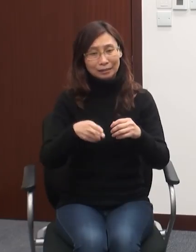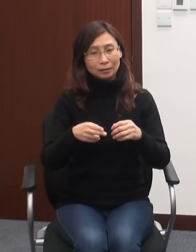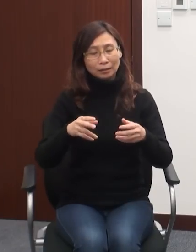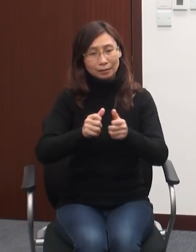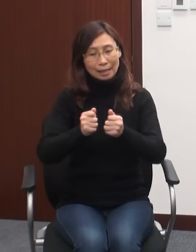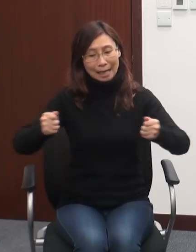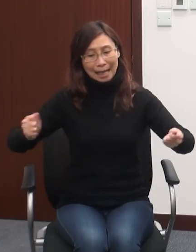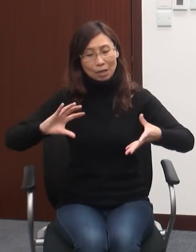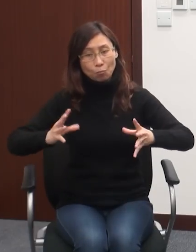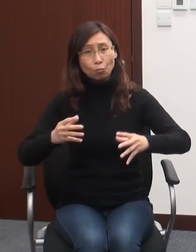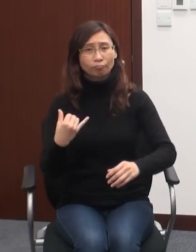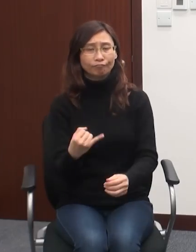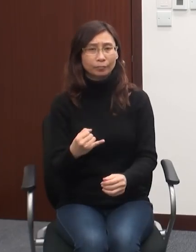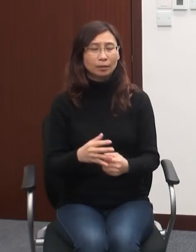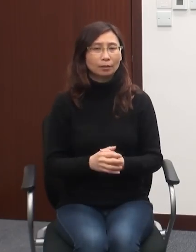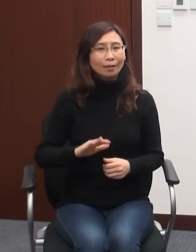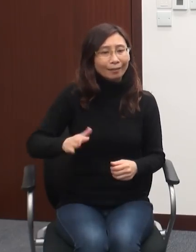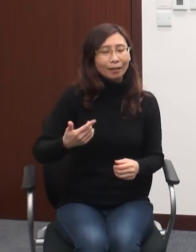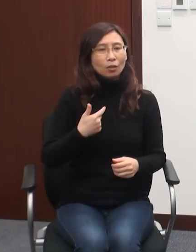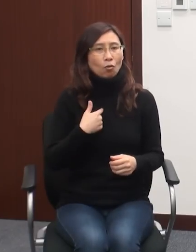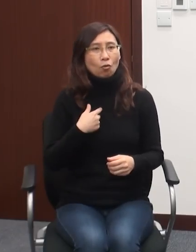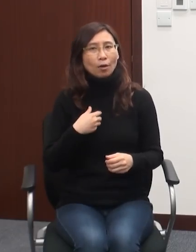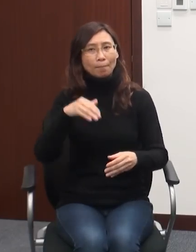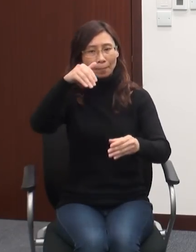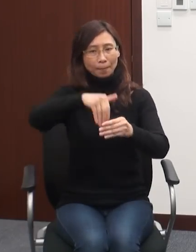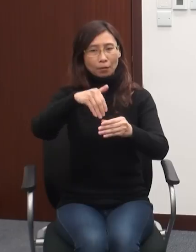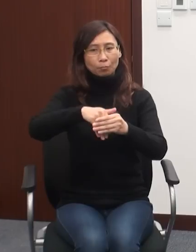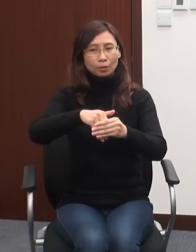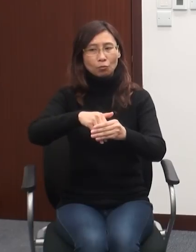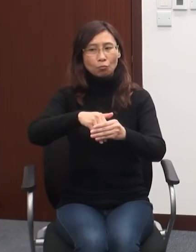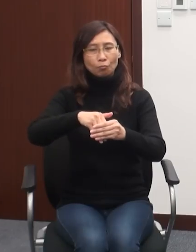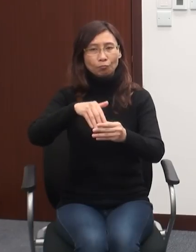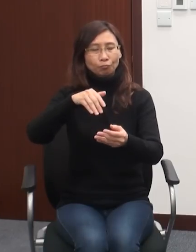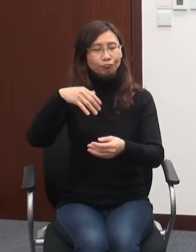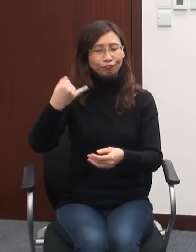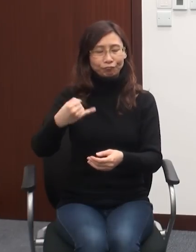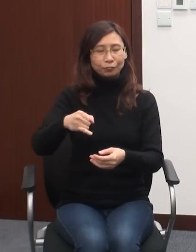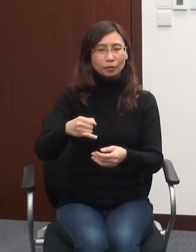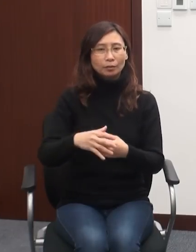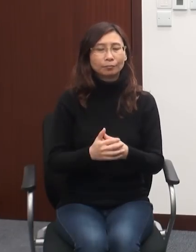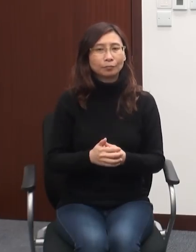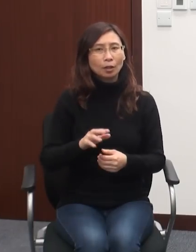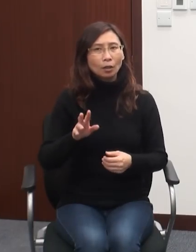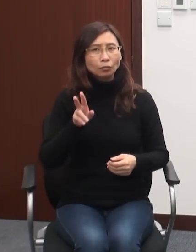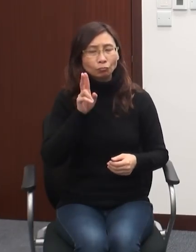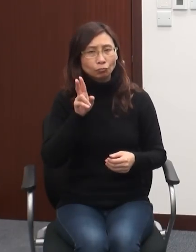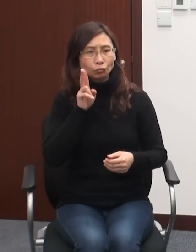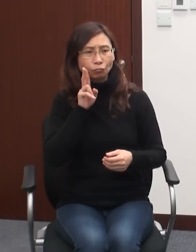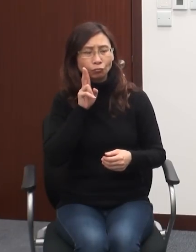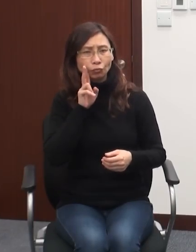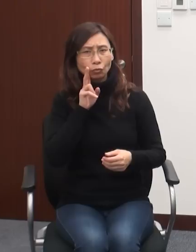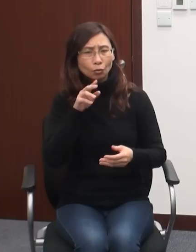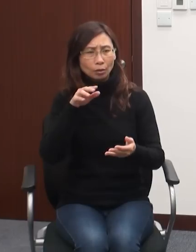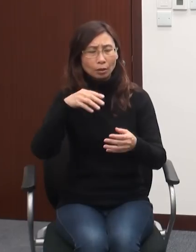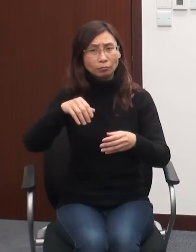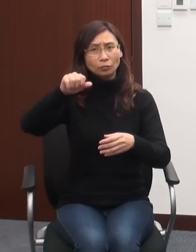係啊！不過你姿態上面，其實起碼總之就話我投票否決你財政預算案都係一個。 但係如果否決佢就唔得噶啦，你要拉布噶